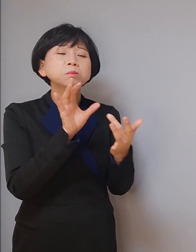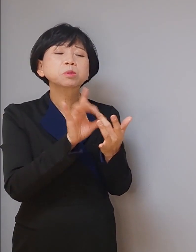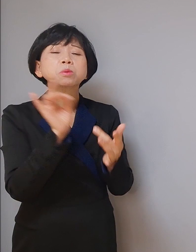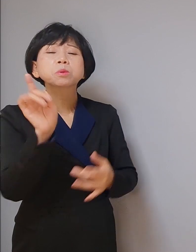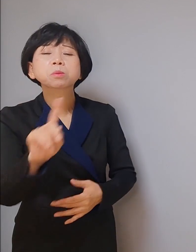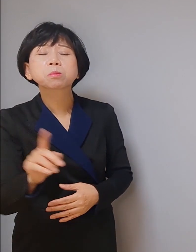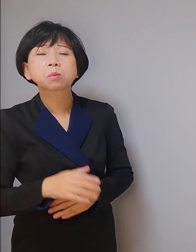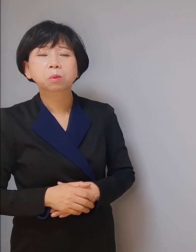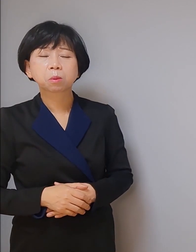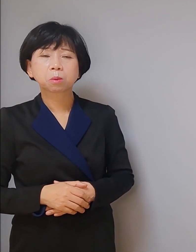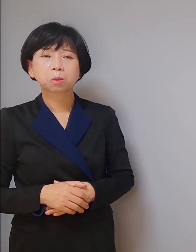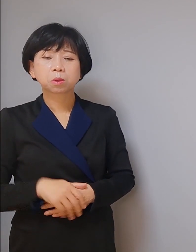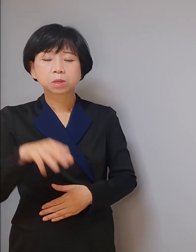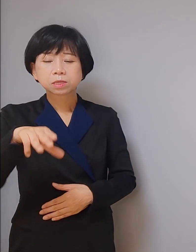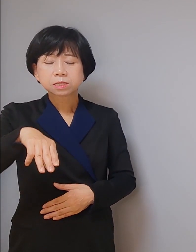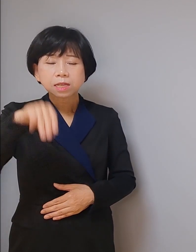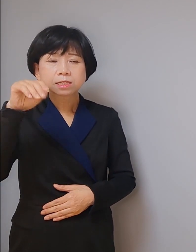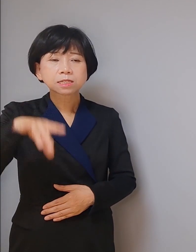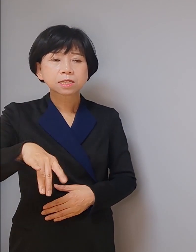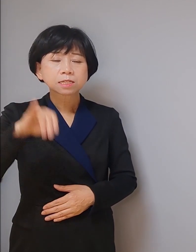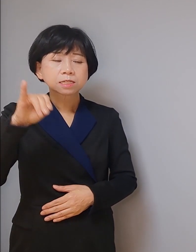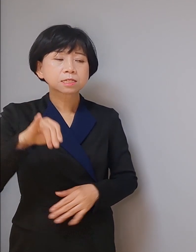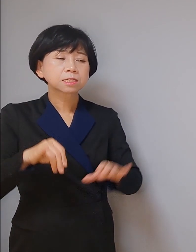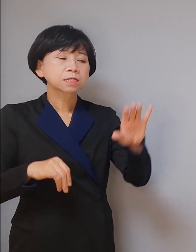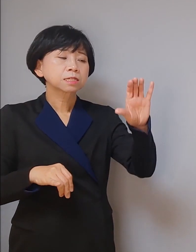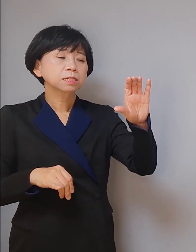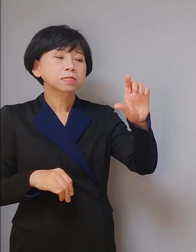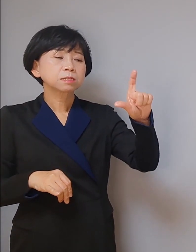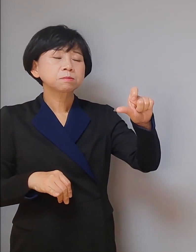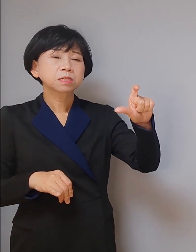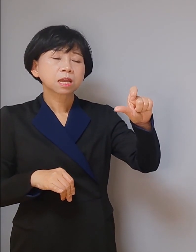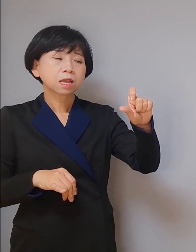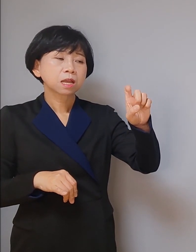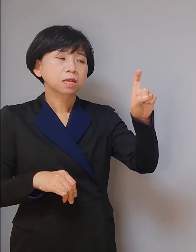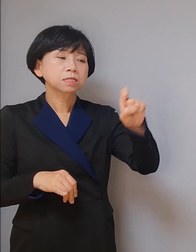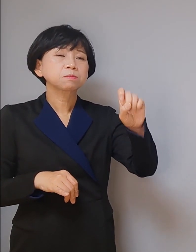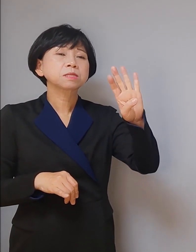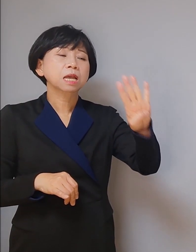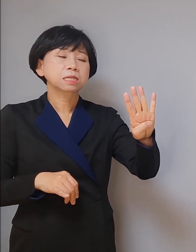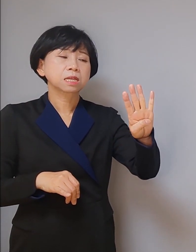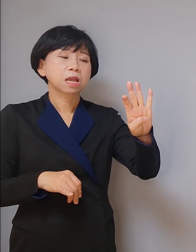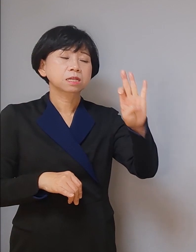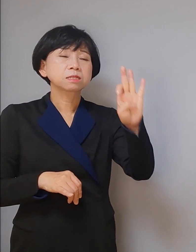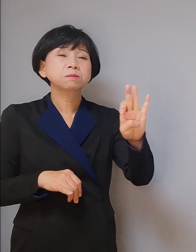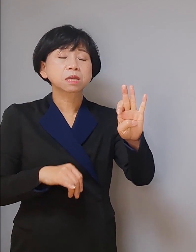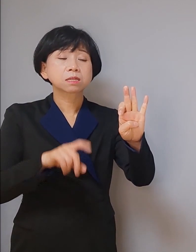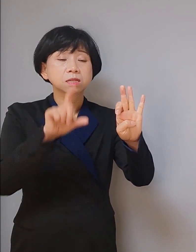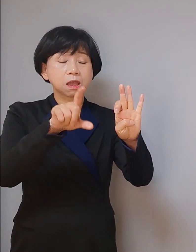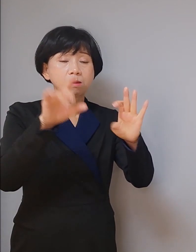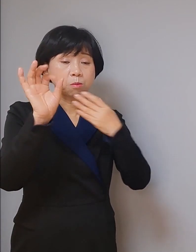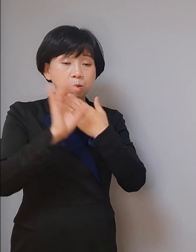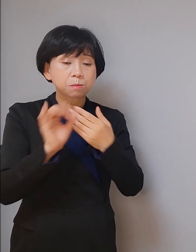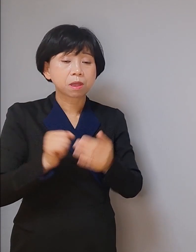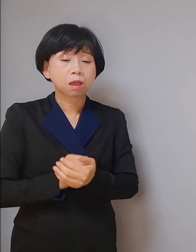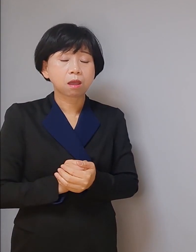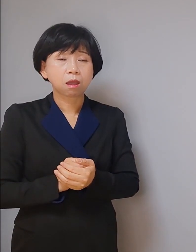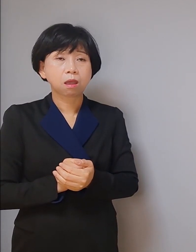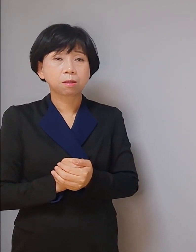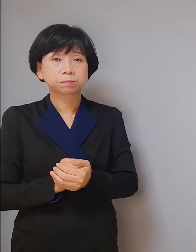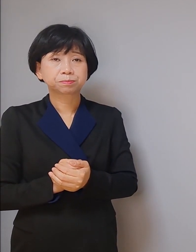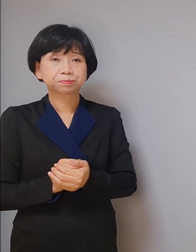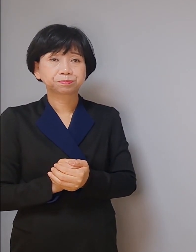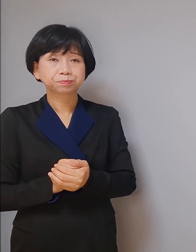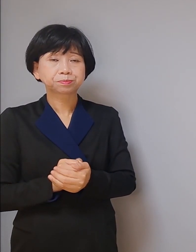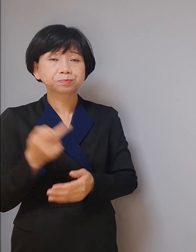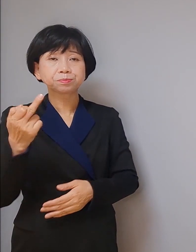창세기 14장을 보면 아브라함은 조카 롯을 구출하기 위해서 기습 공격을 선택합니다. 어떻게